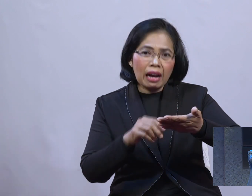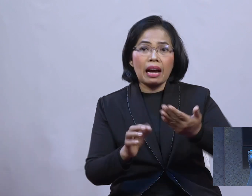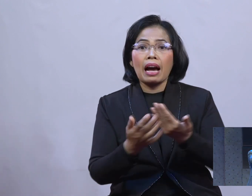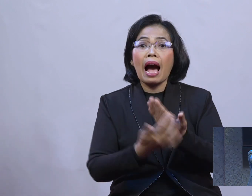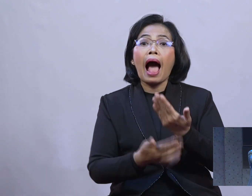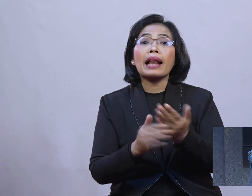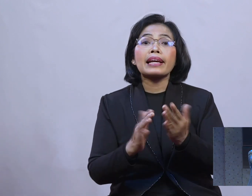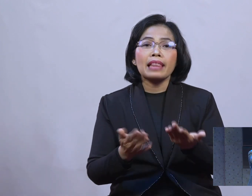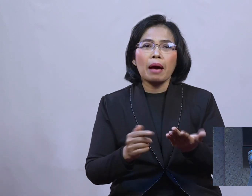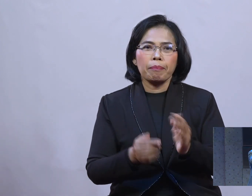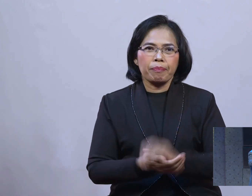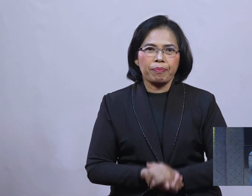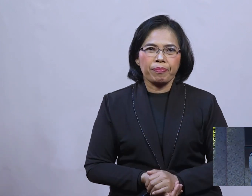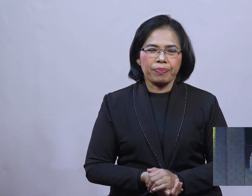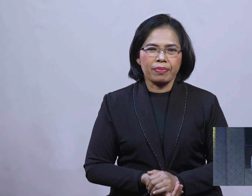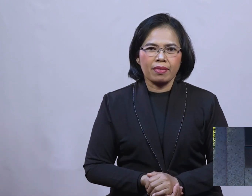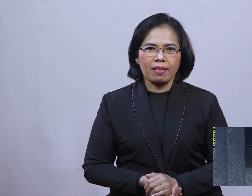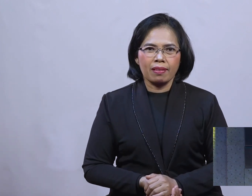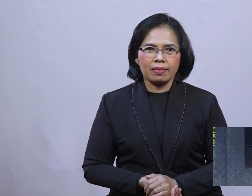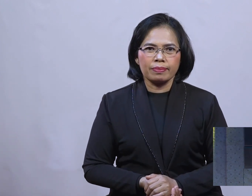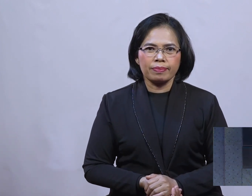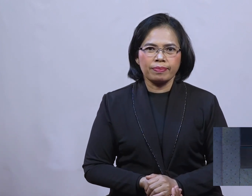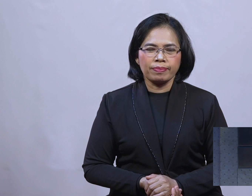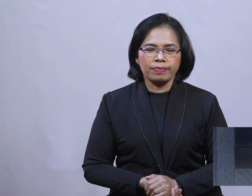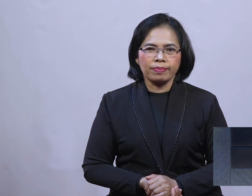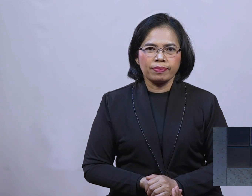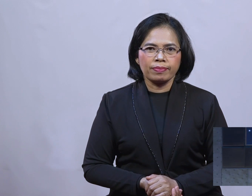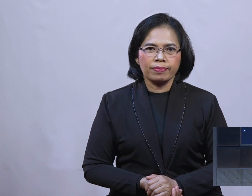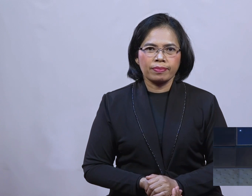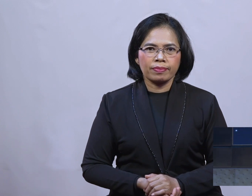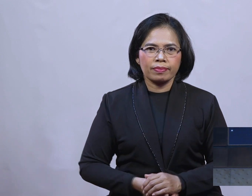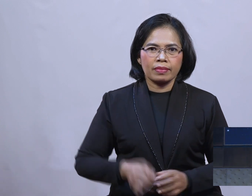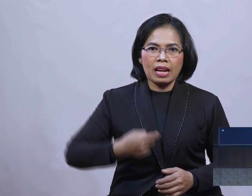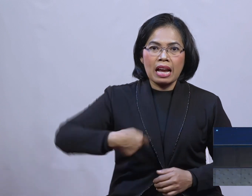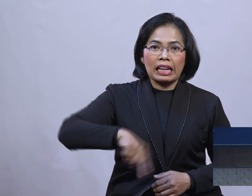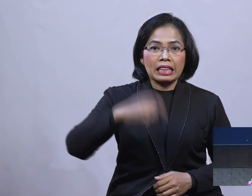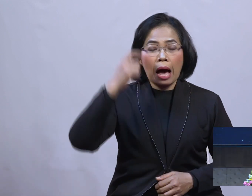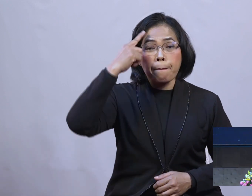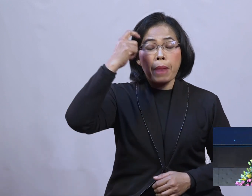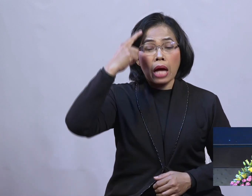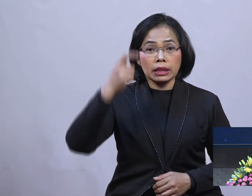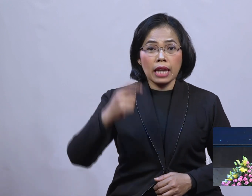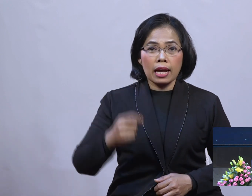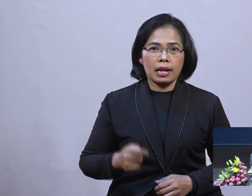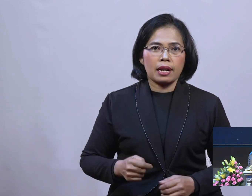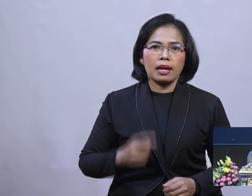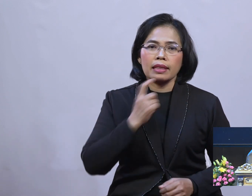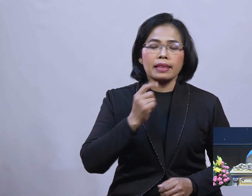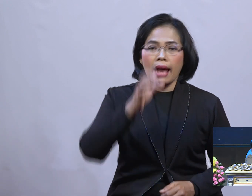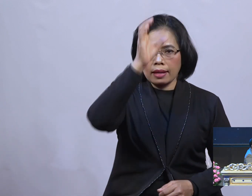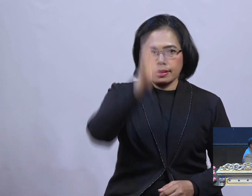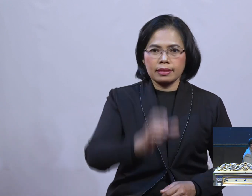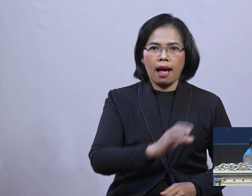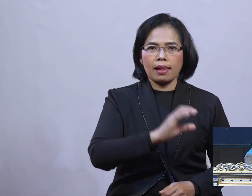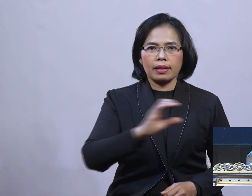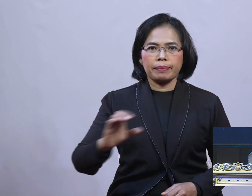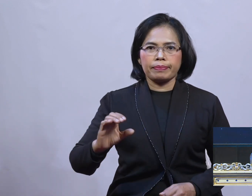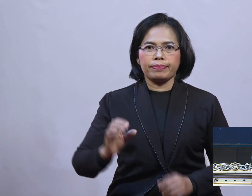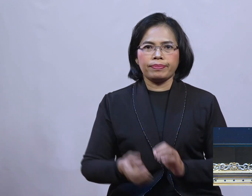Hai karena itu kunci kehidupan yang dahsyat ayo kita belajar ada pada salib Kristus